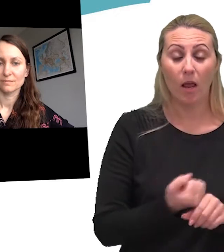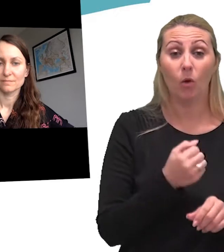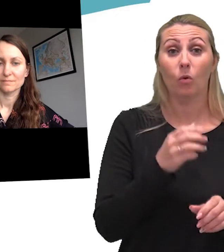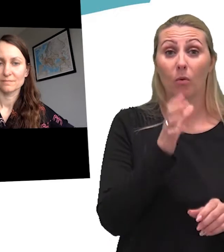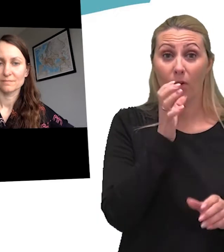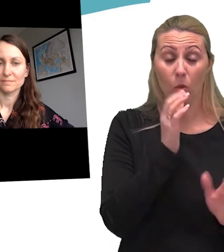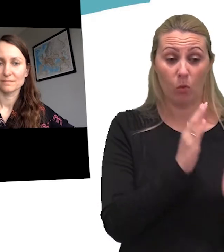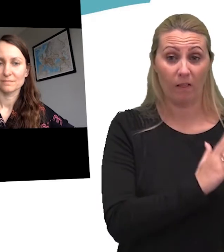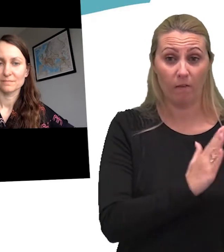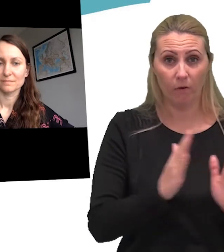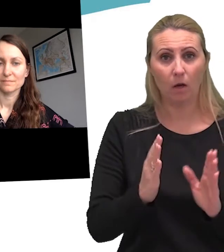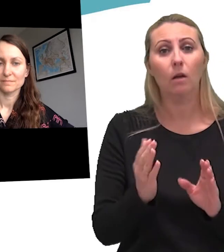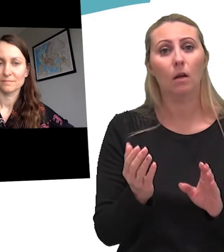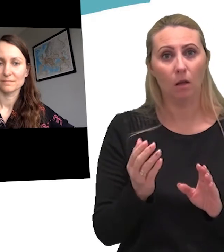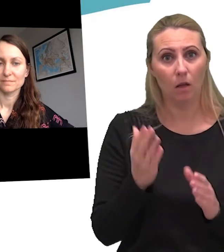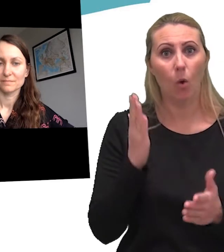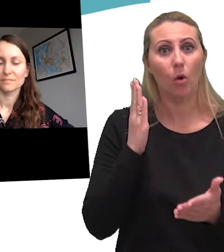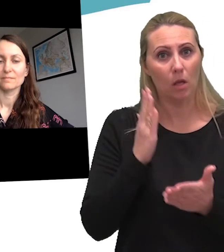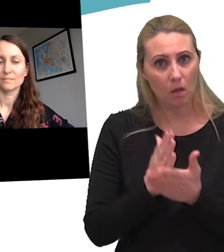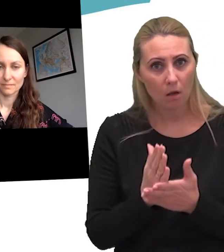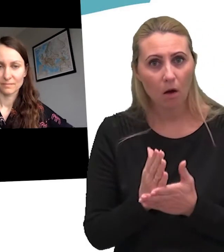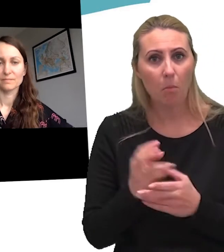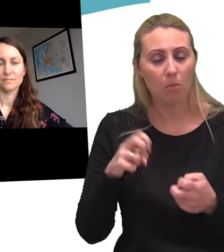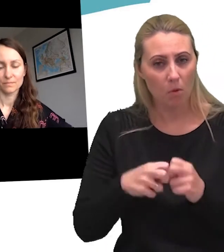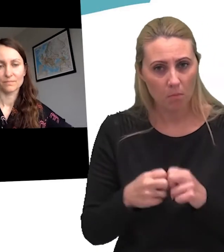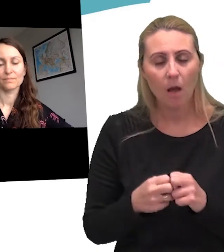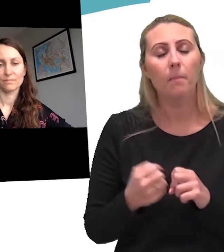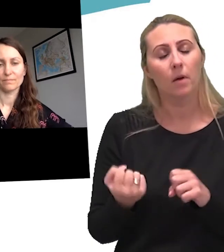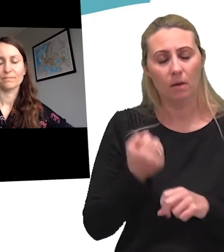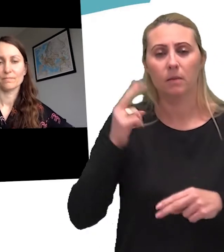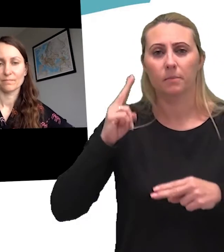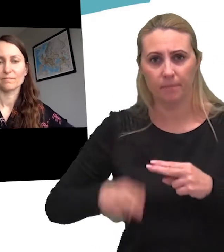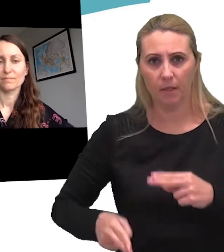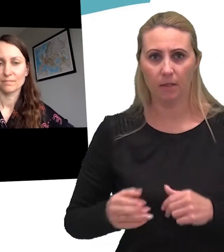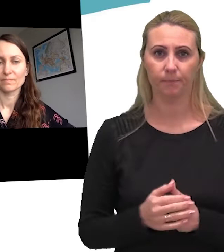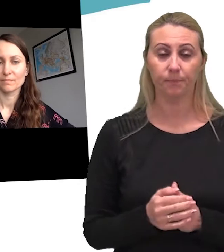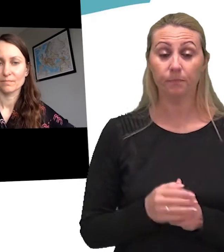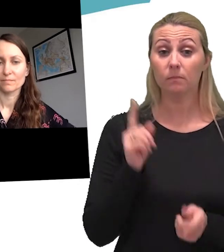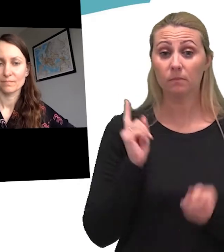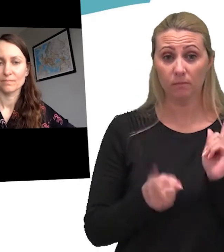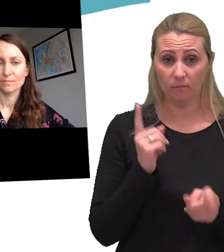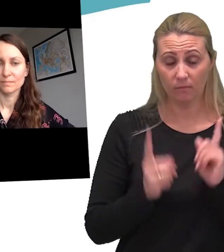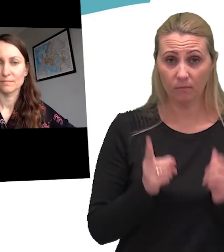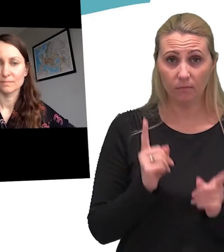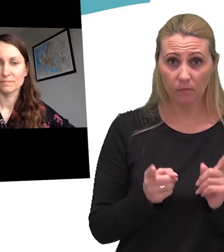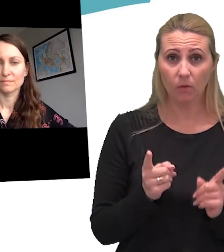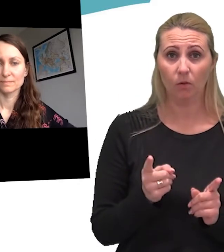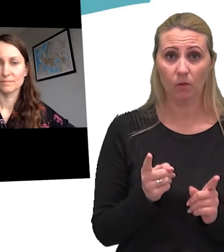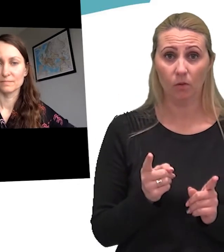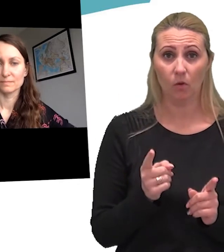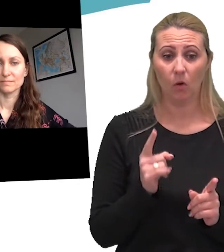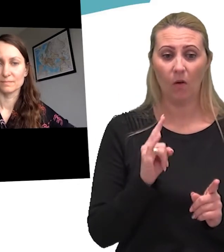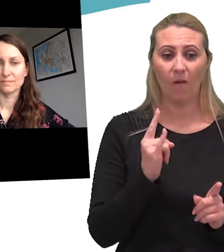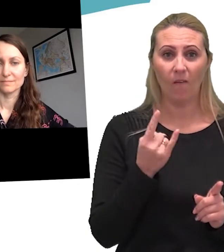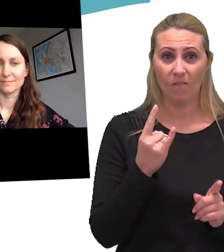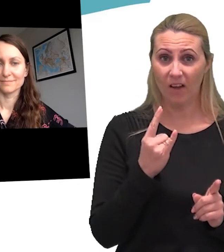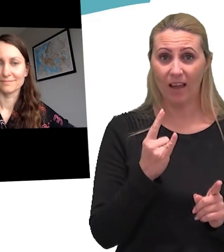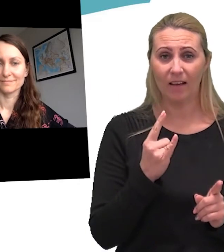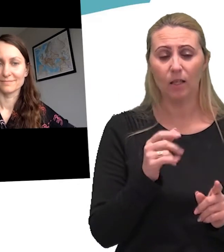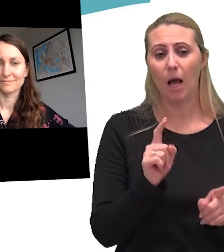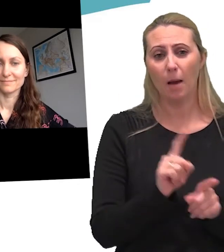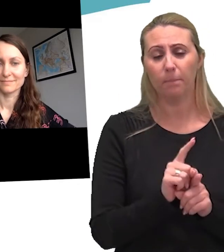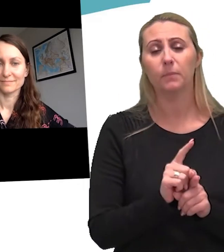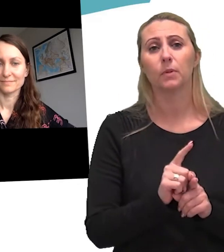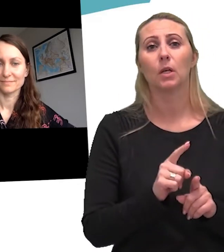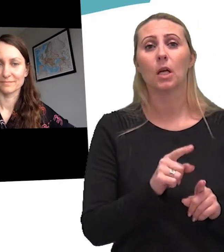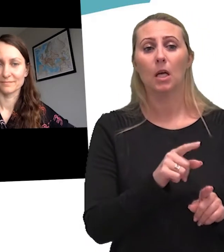tai tada, kada reikia spręsti problemą. Tai čia skirtingi yra dalykai. Šiaip jeigu vaikas, kaip čia, nepagadintas, tai